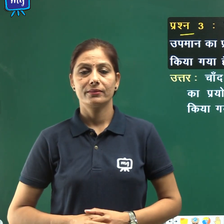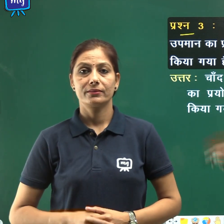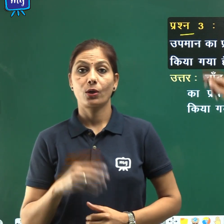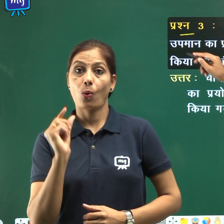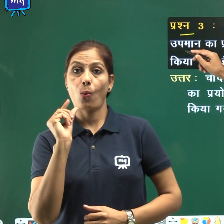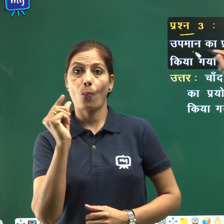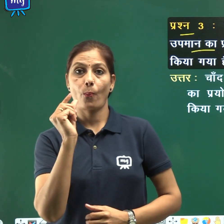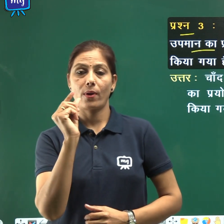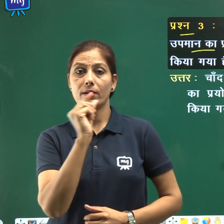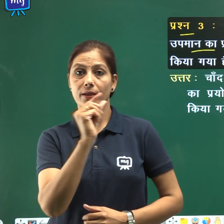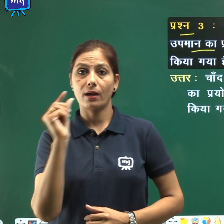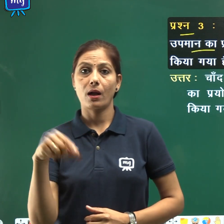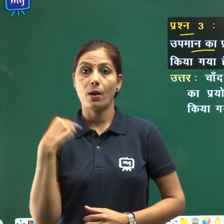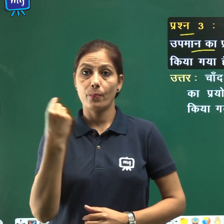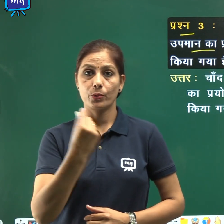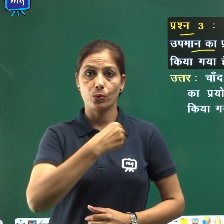उपमान का प्रयोग